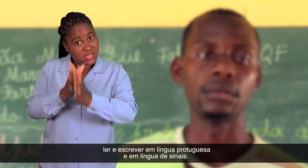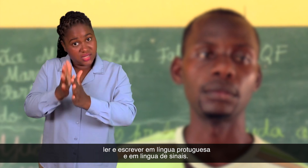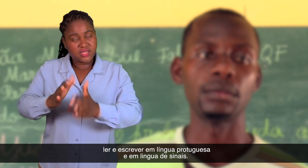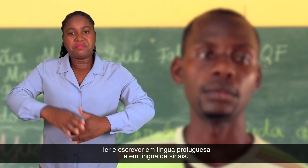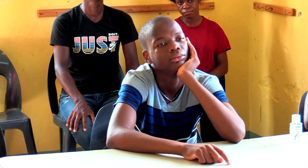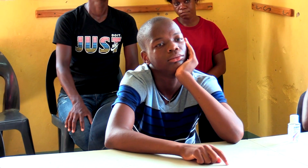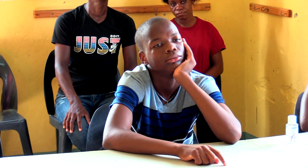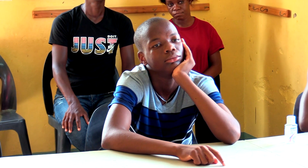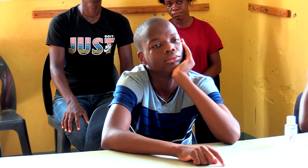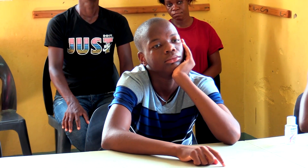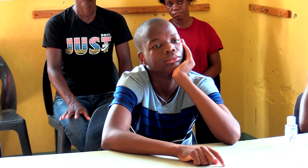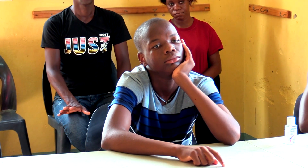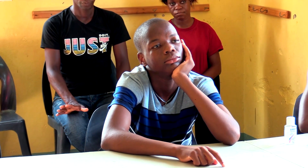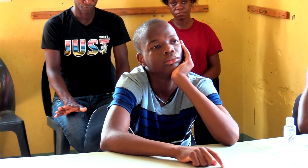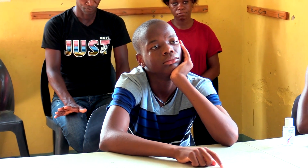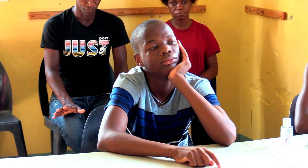de sinais.